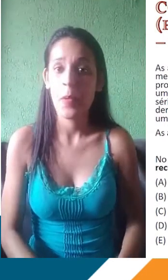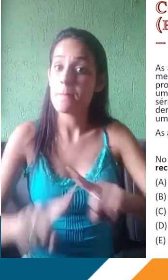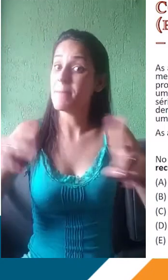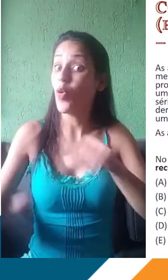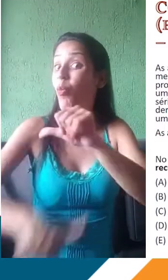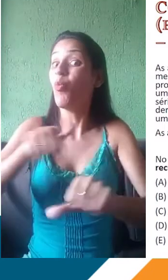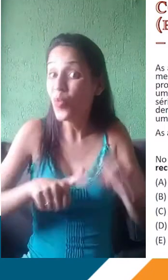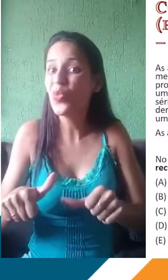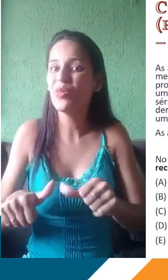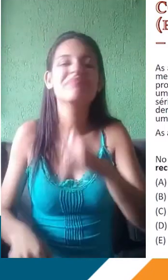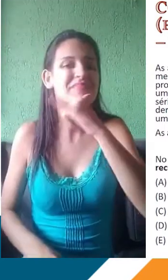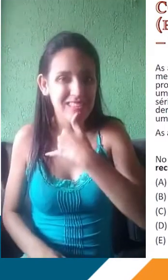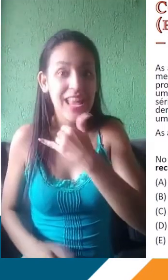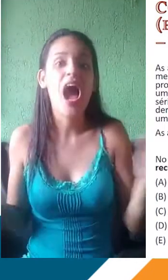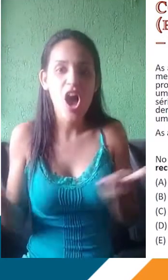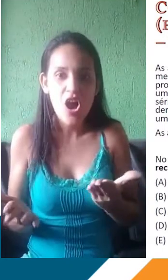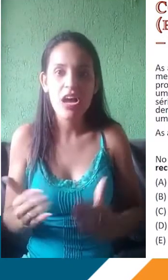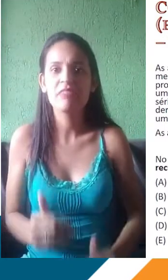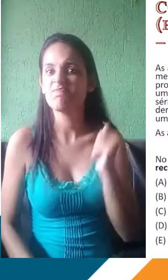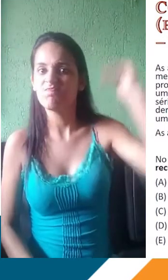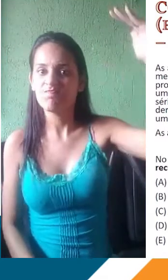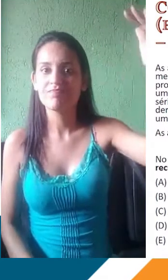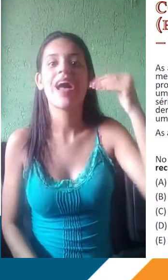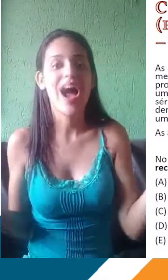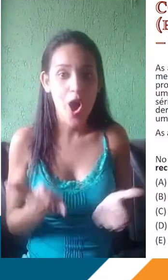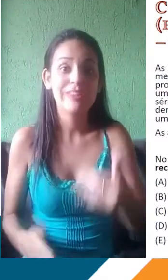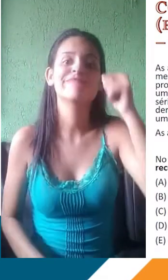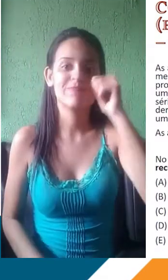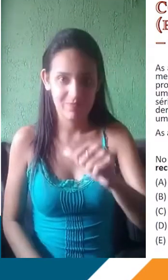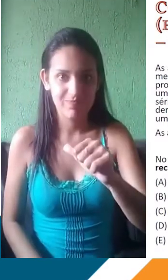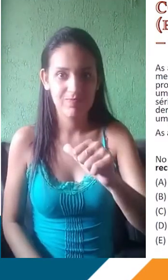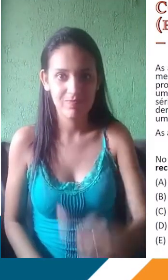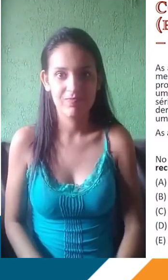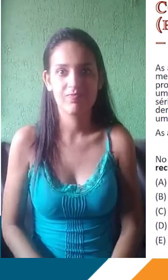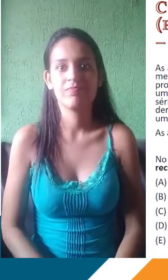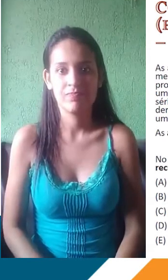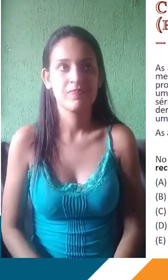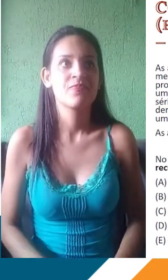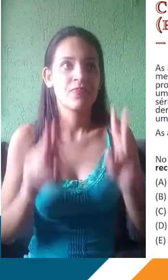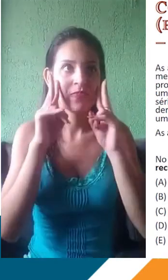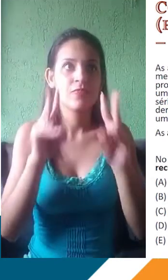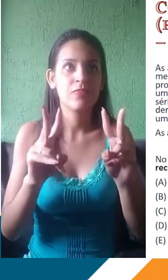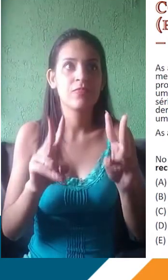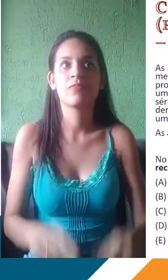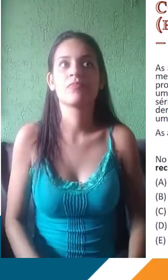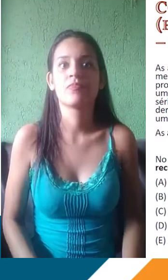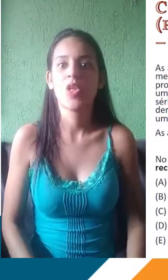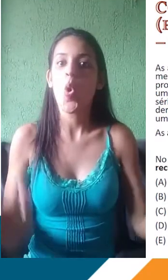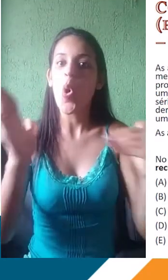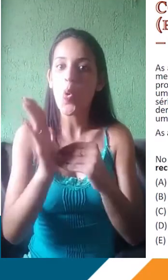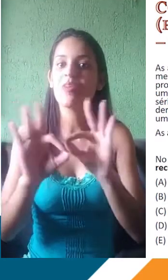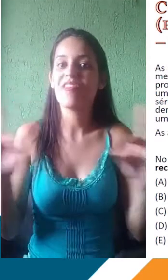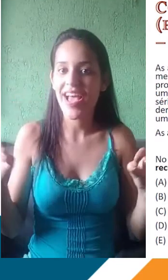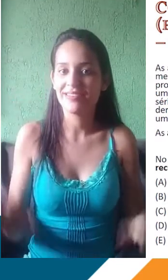podemos perceber no último parágrafo, essa transformação fica ainda mais em foco, o que já nos indica um pouco